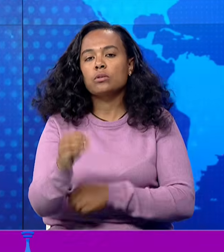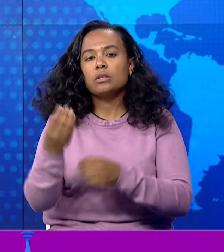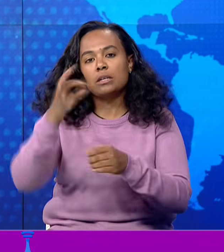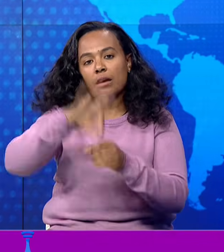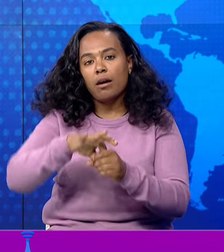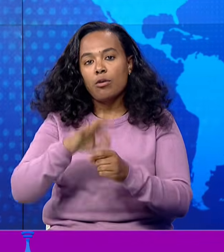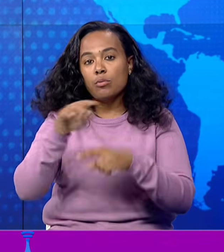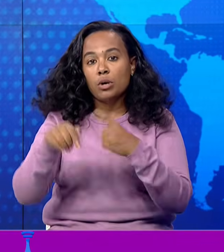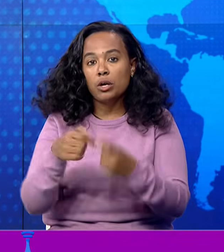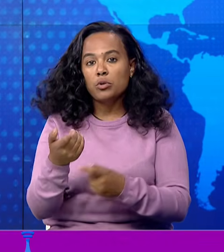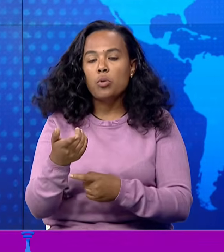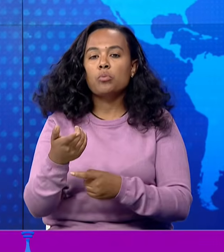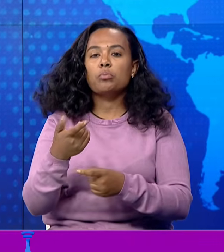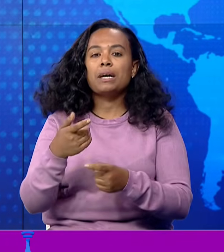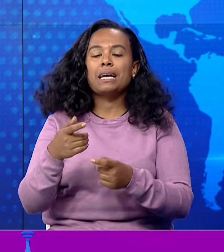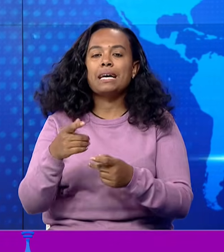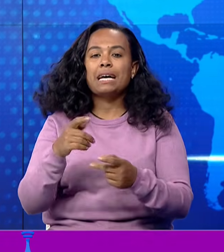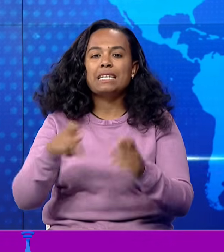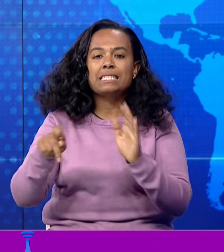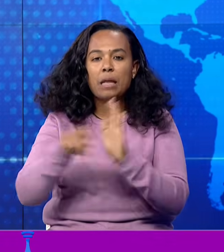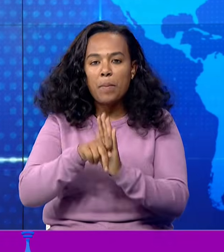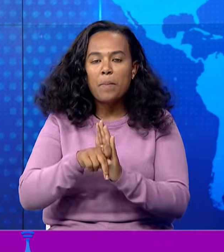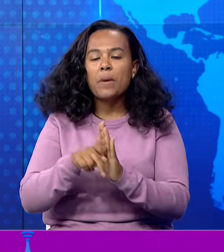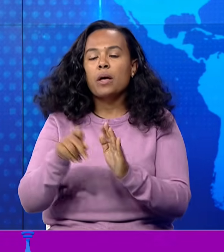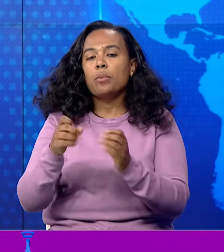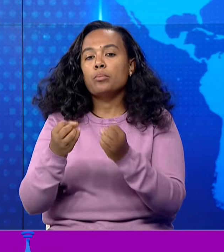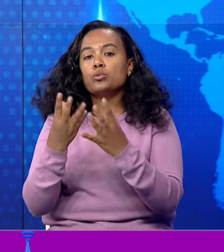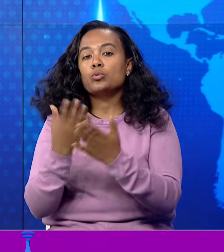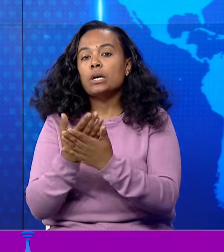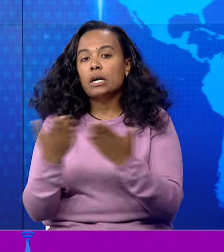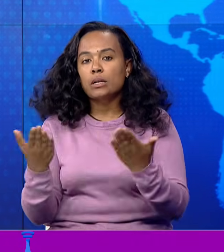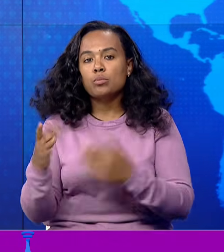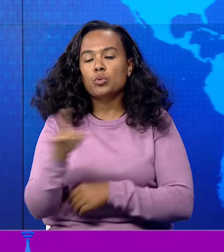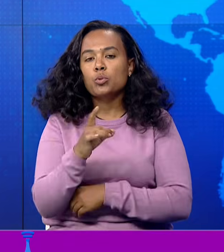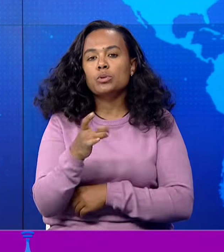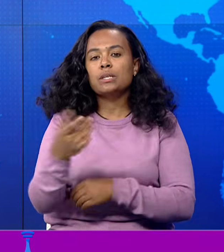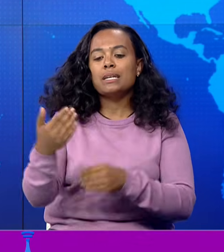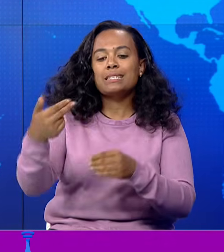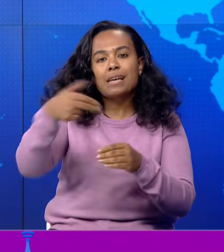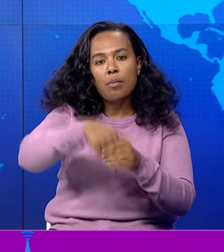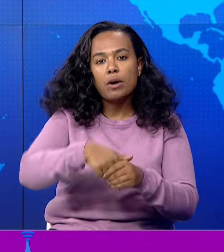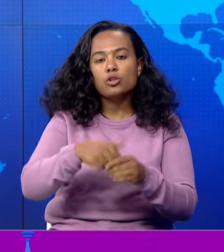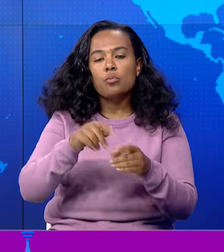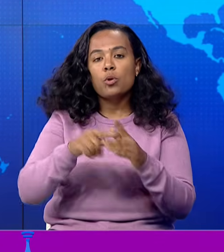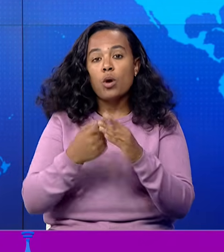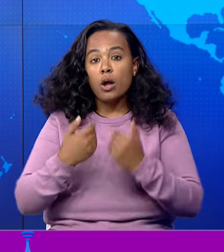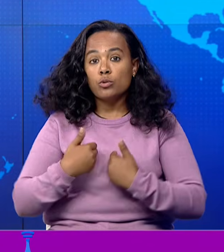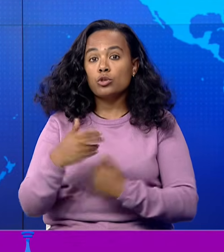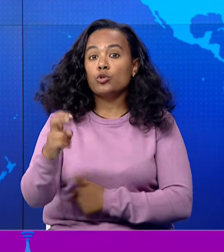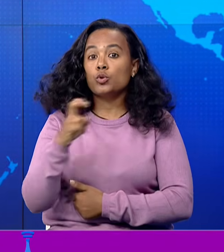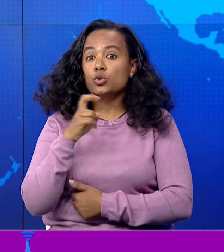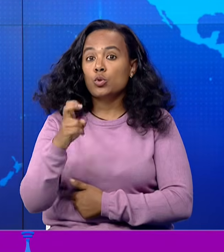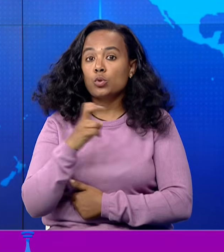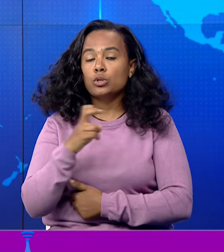ነው። በከስተም በሬቨኒው ኦቶሪቲ ብንወስድ ከፖርት ጀምሮ ያሉ ሎጂስቲክሶችን ትራክ ለማድረግ